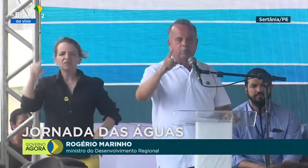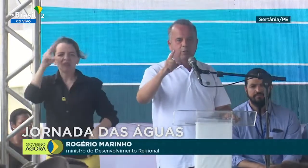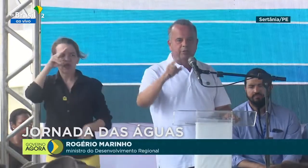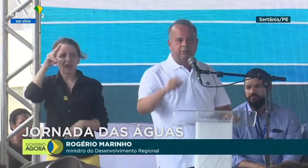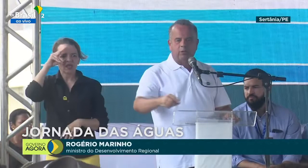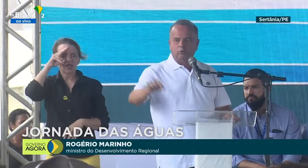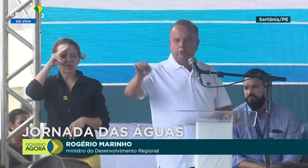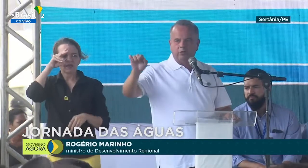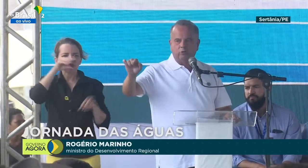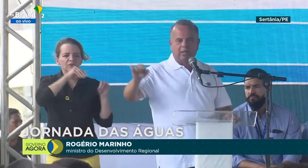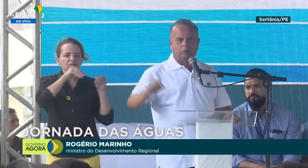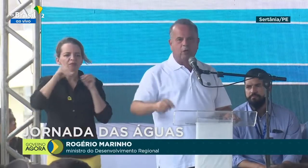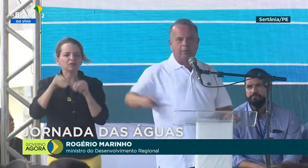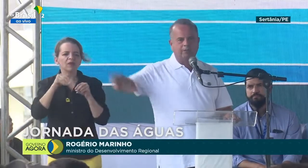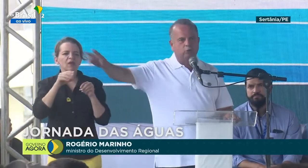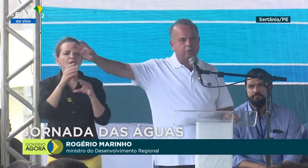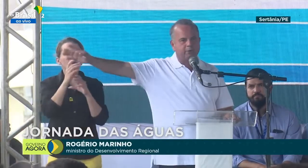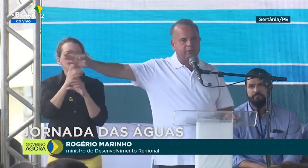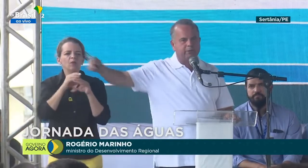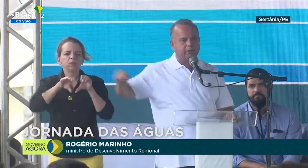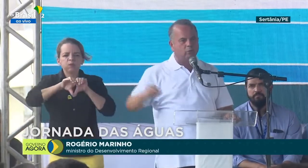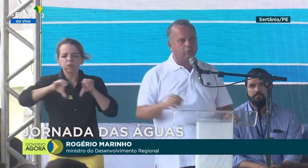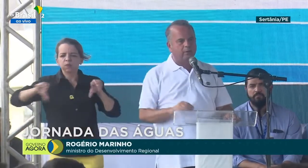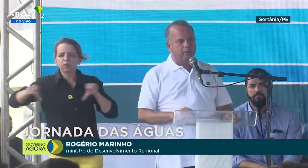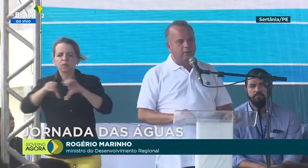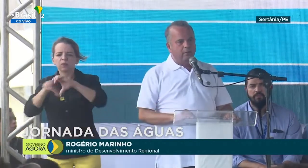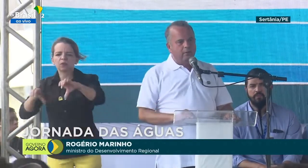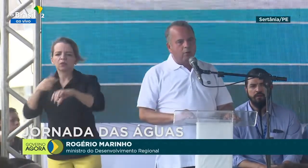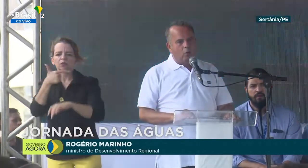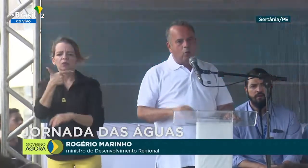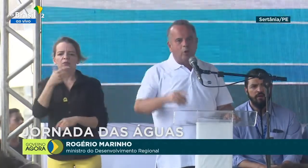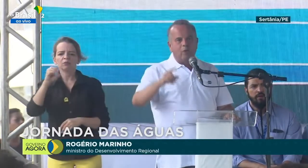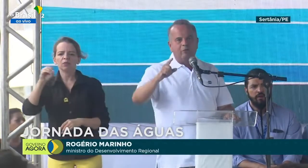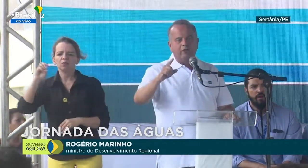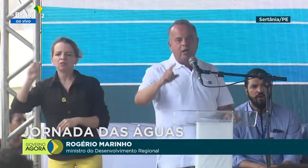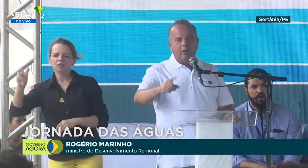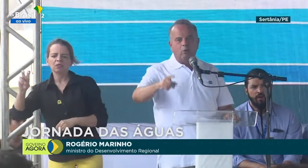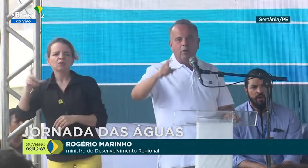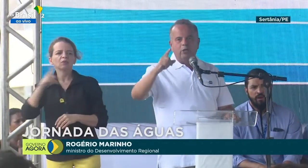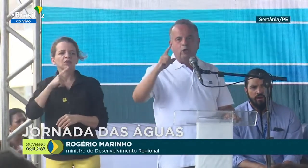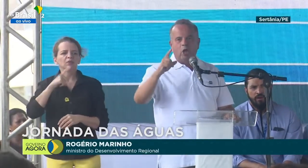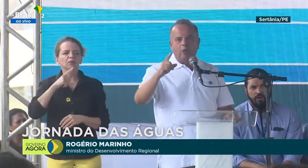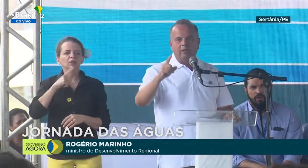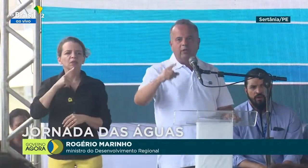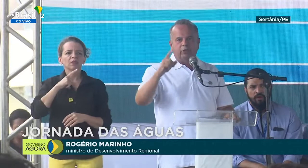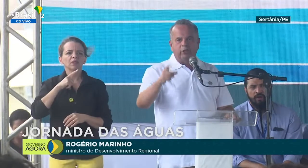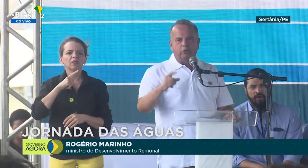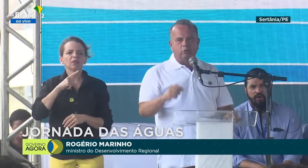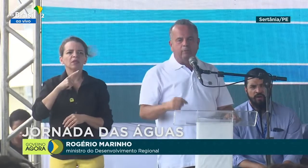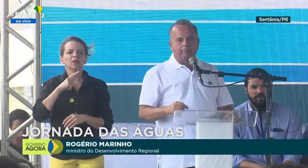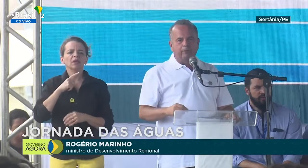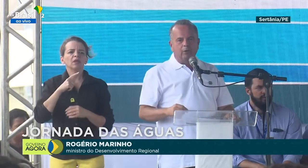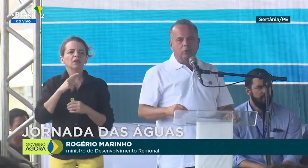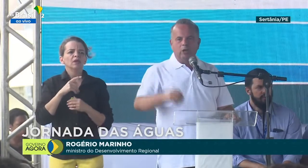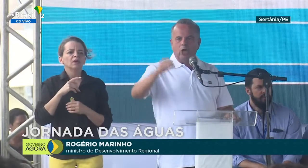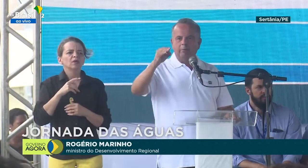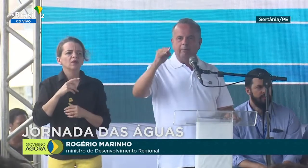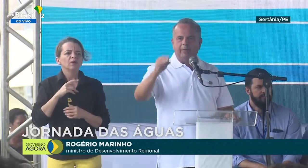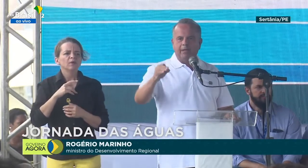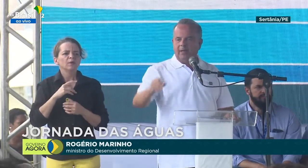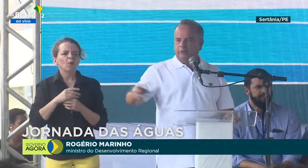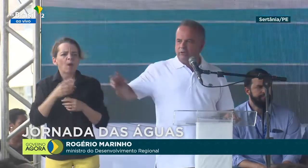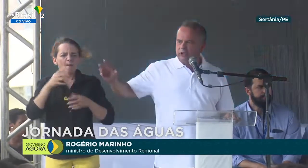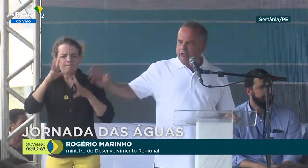da transposição do início das obras, em 2005, quando havia um enorme litígio, uma